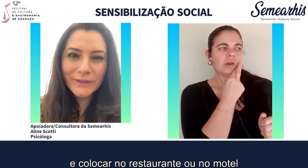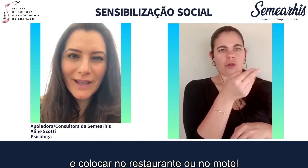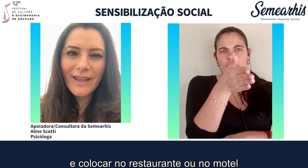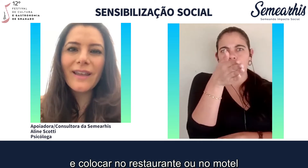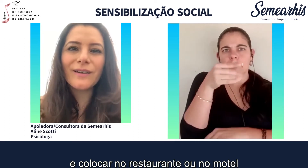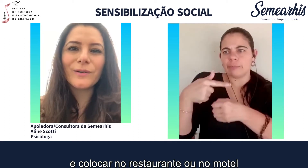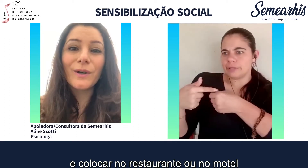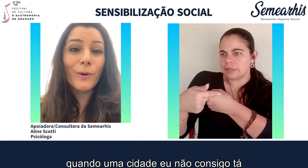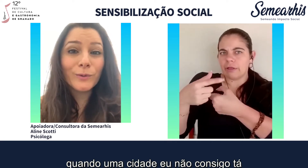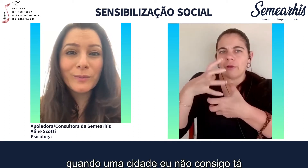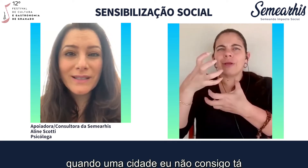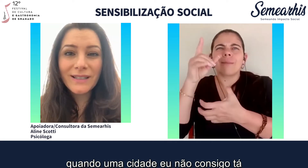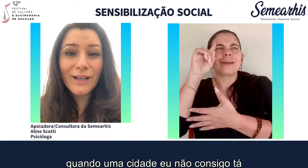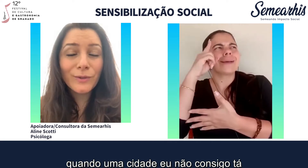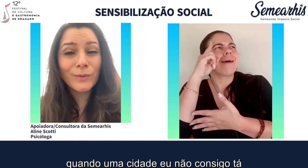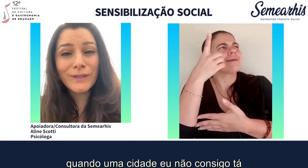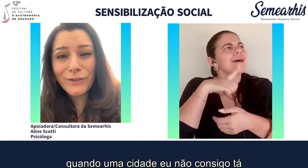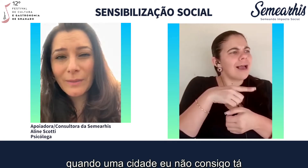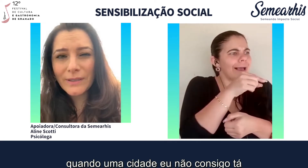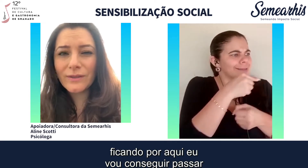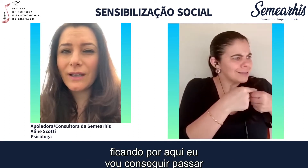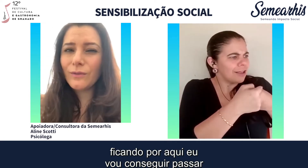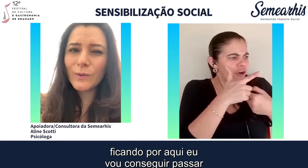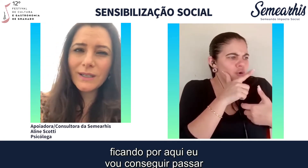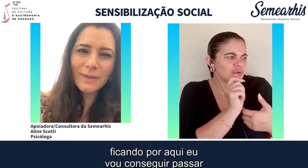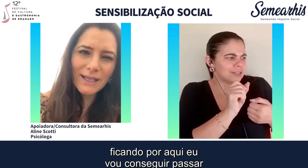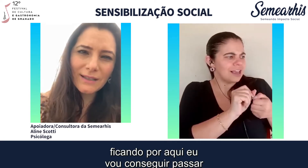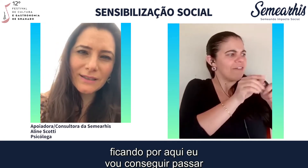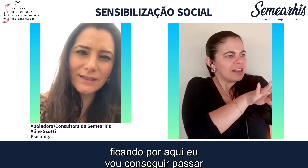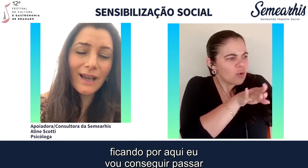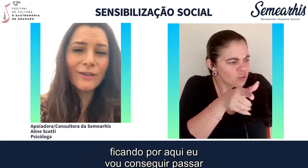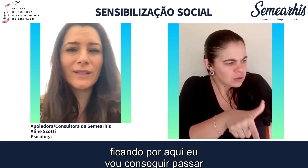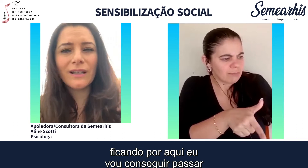num hotel, ou numa cidade, eu não gostaria de estar pensando, será que eu vou conseguir